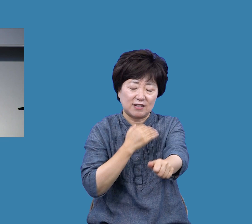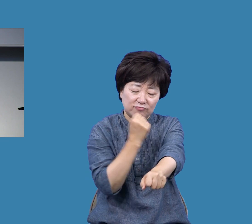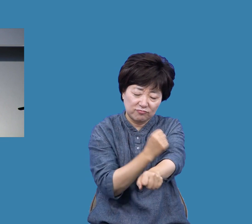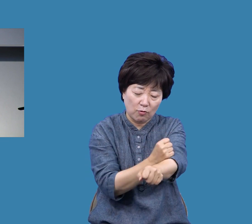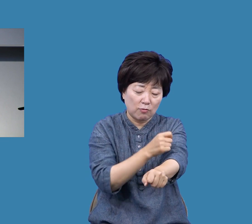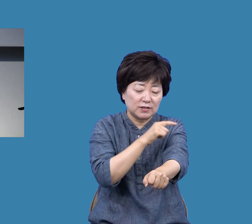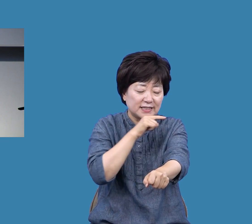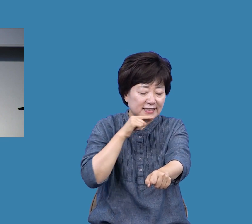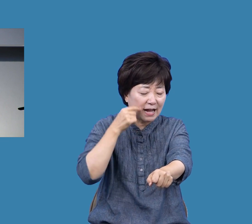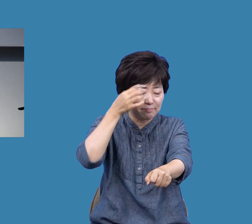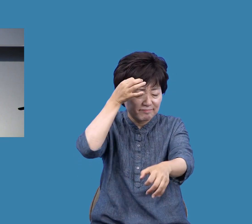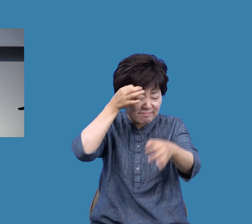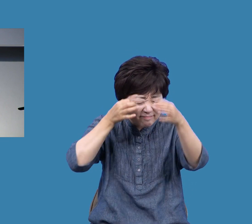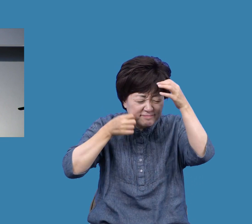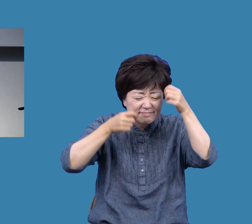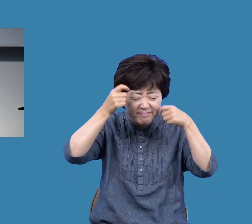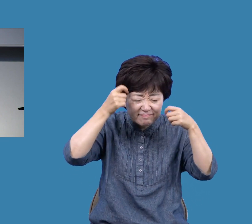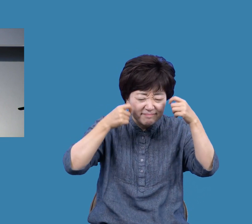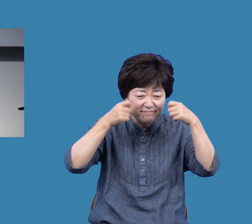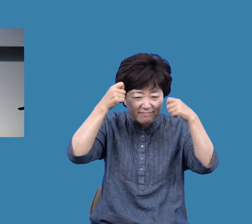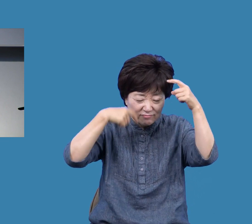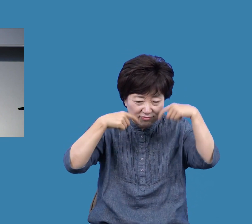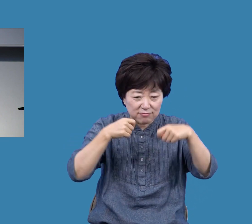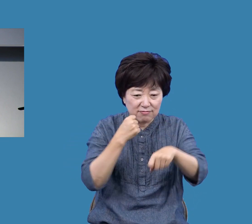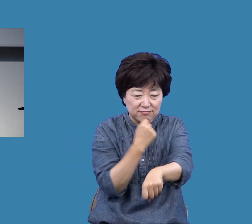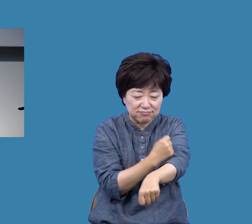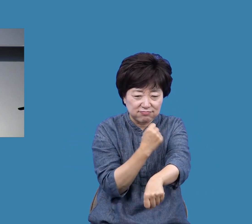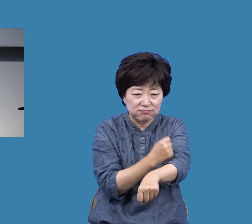거예요. 수고하고 땀 흘리는 일들.